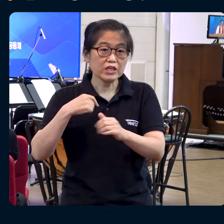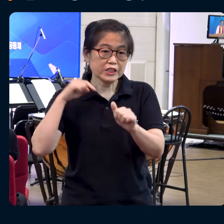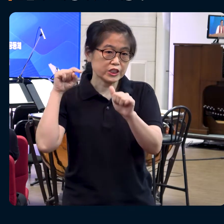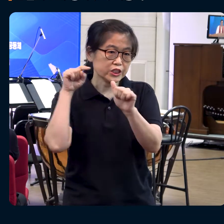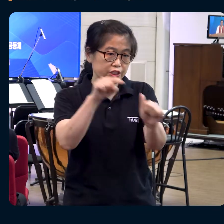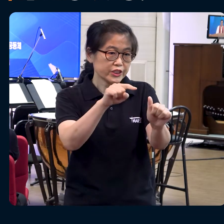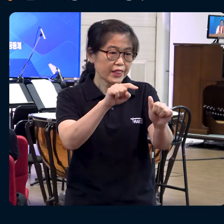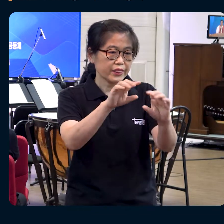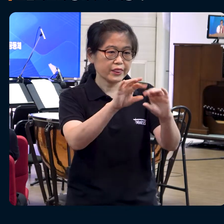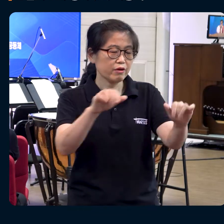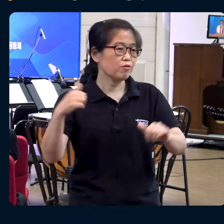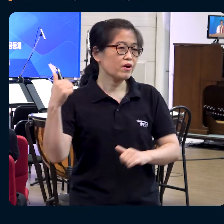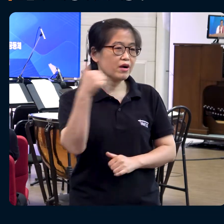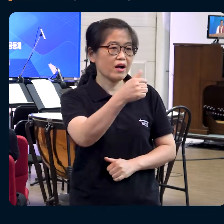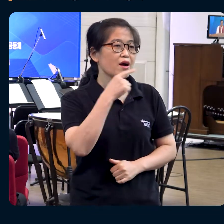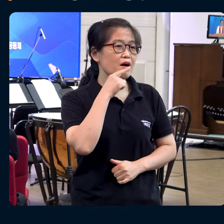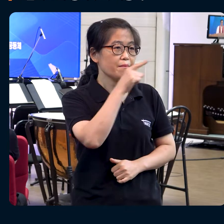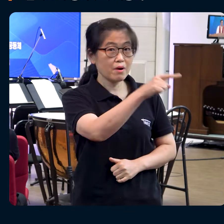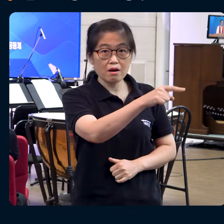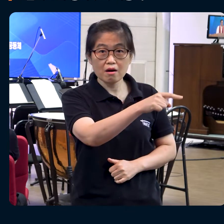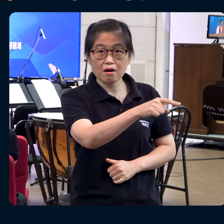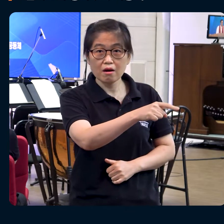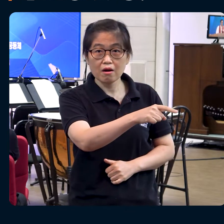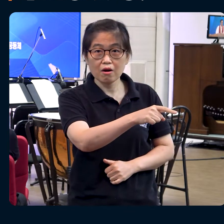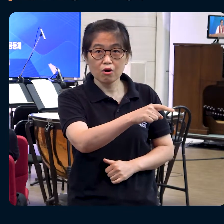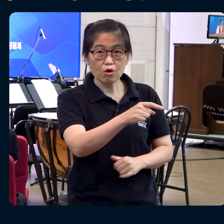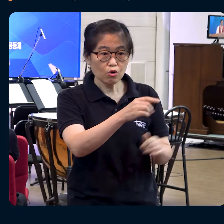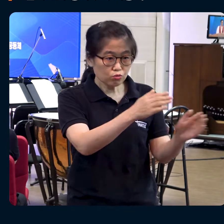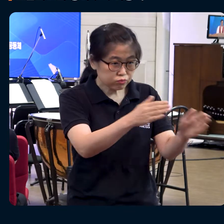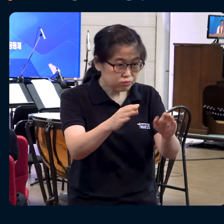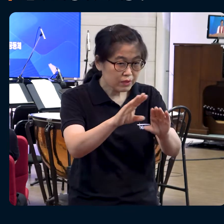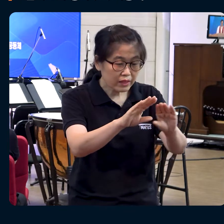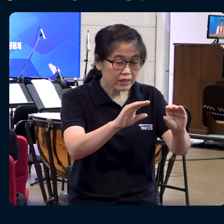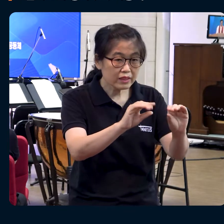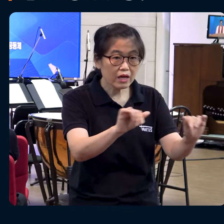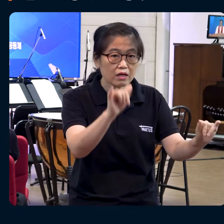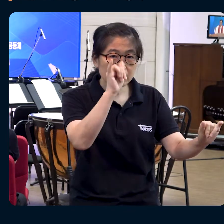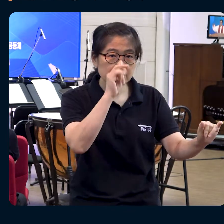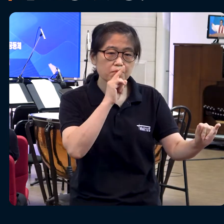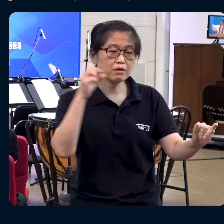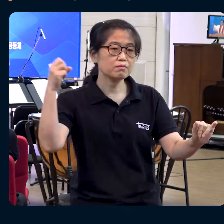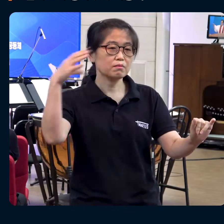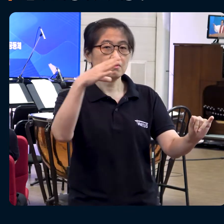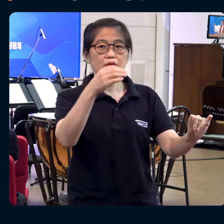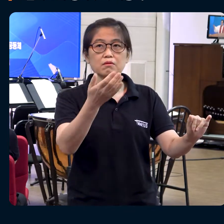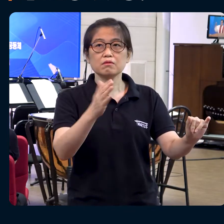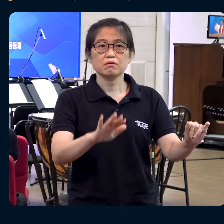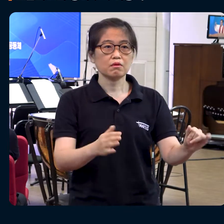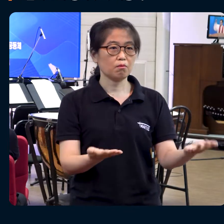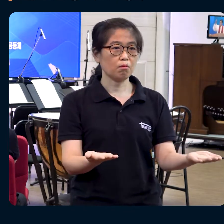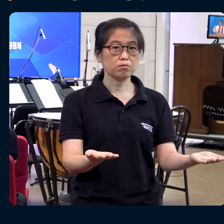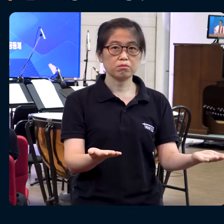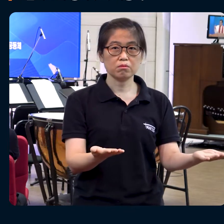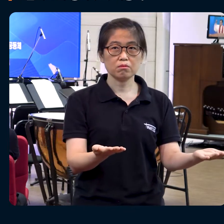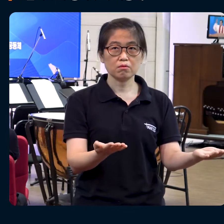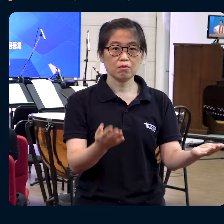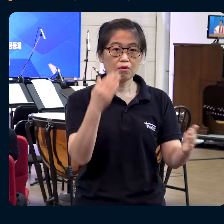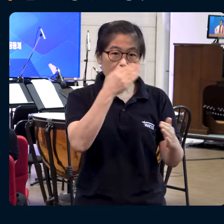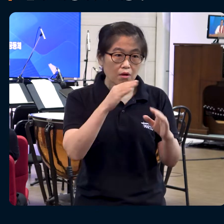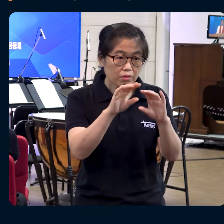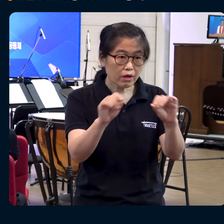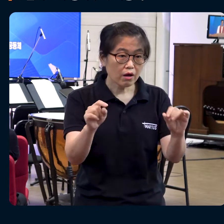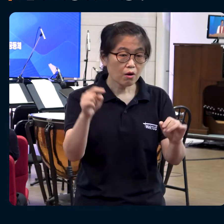지시할 땅으로 가라. 자신을 위해 준비한 땅이 있다고 말씀하셨잖아요. 그렇게 그를 인도해서 그래서 가나안까지 왔습니다.